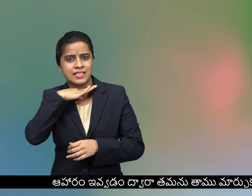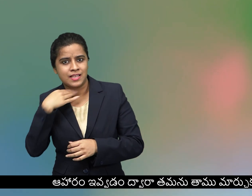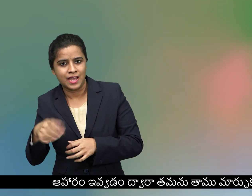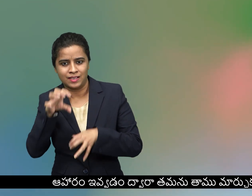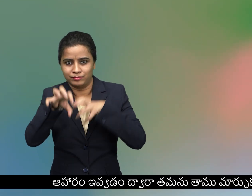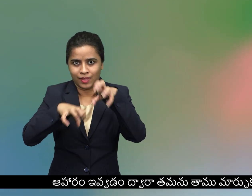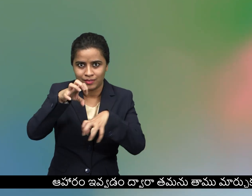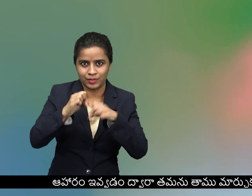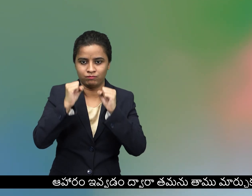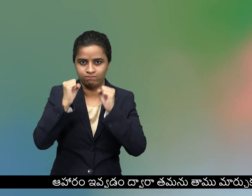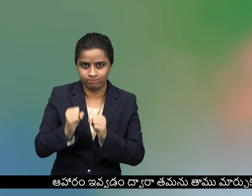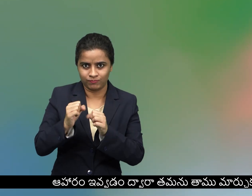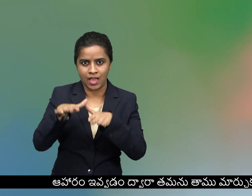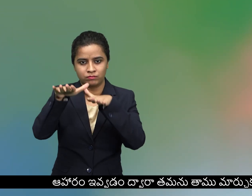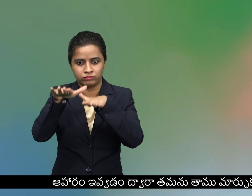మార్చుకుంటాయి.